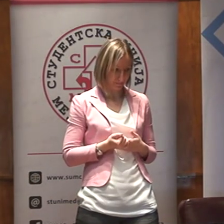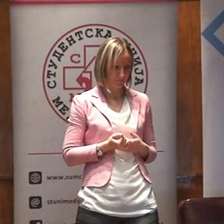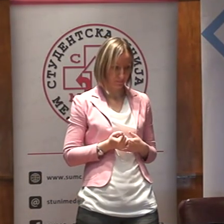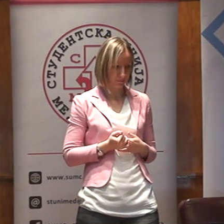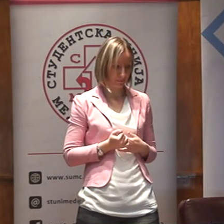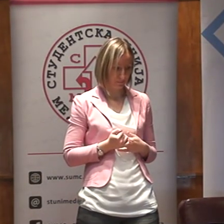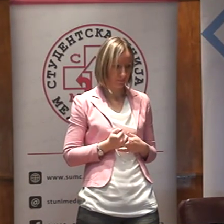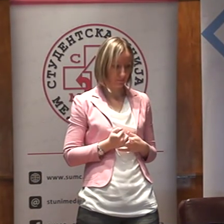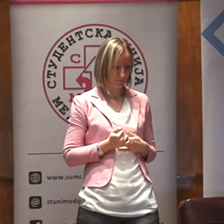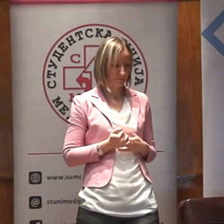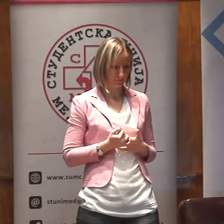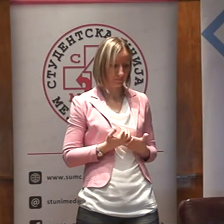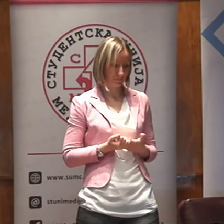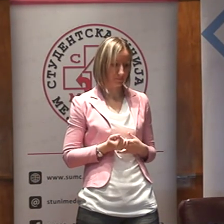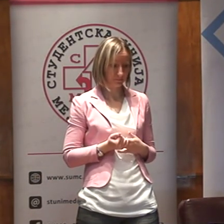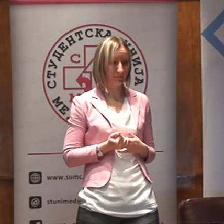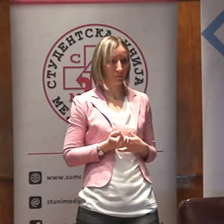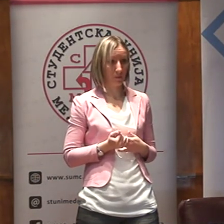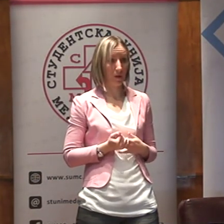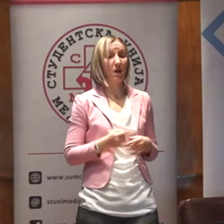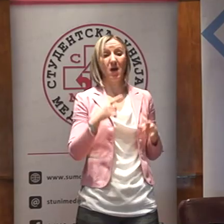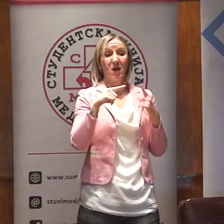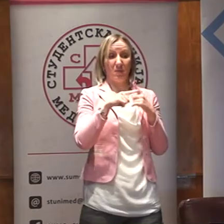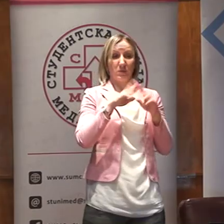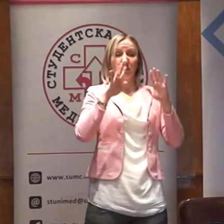I rezultat toj saradnje je zapravo ova knjiga.